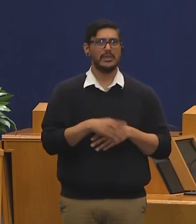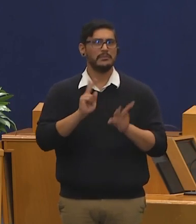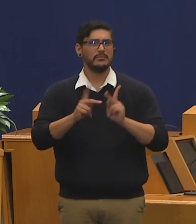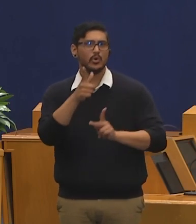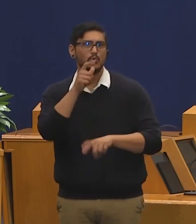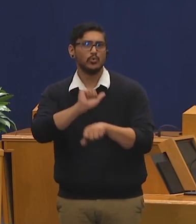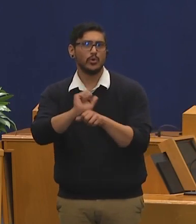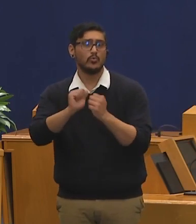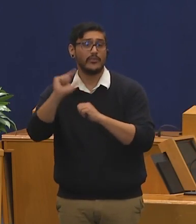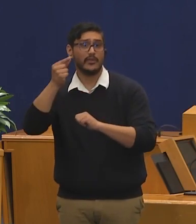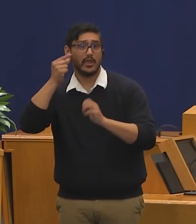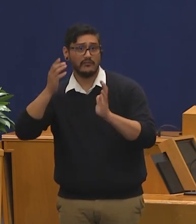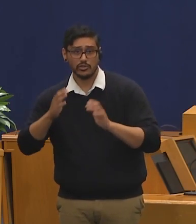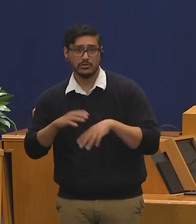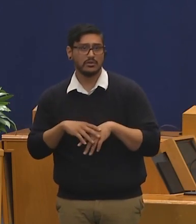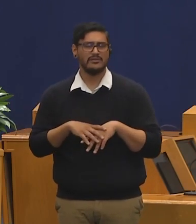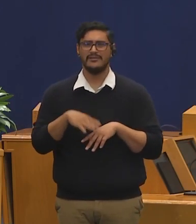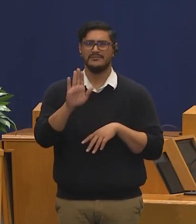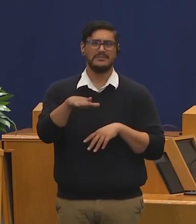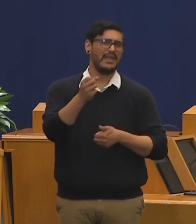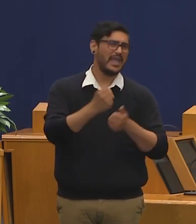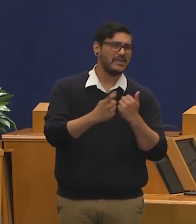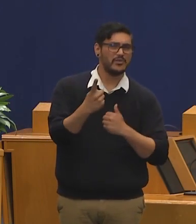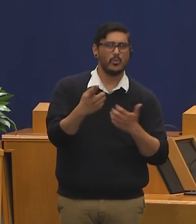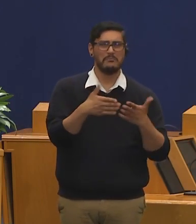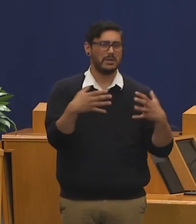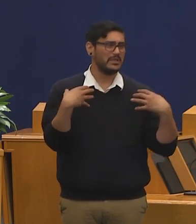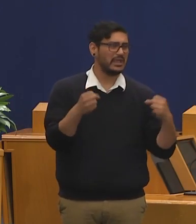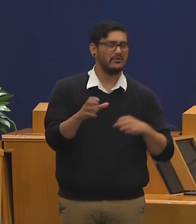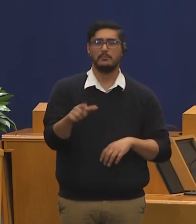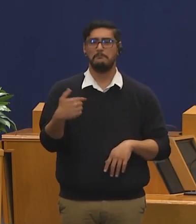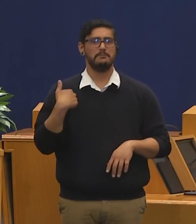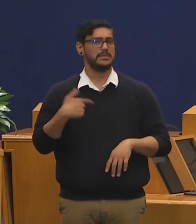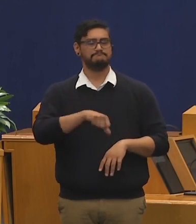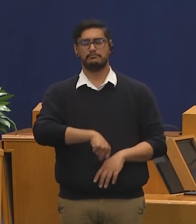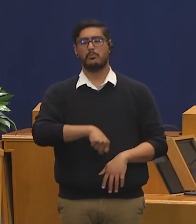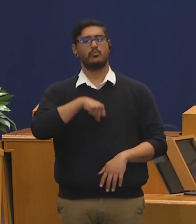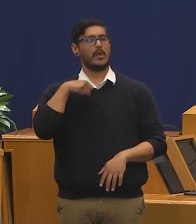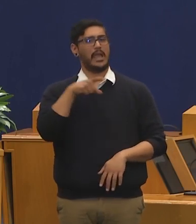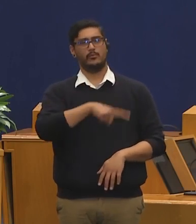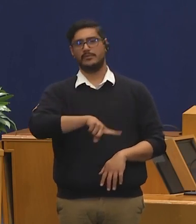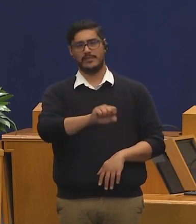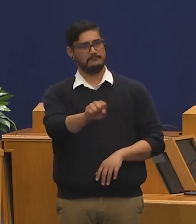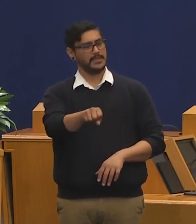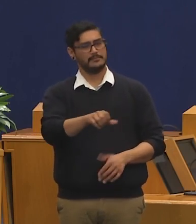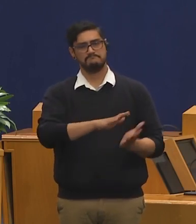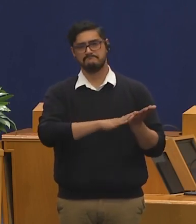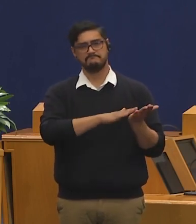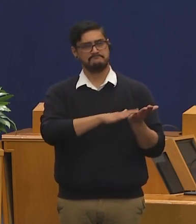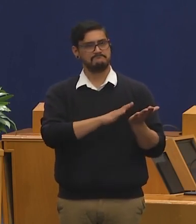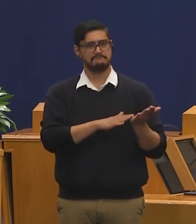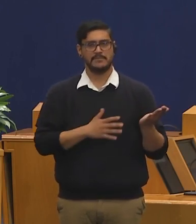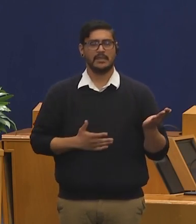salud pública, todo lo que están haciendo, trabajando juntos. Estoy muy orgulloso de ellos y estoy muy agradecido por todos